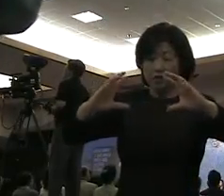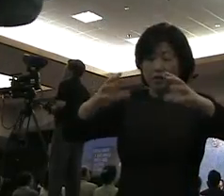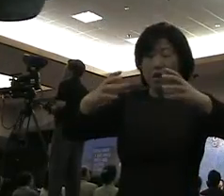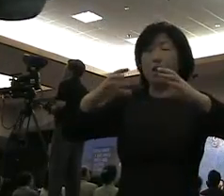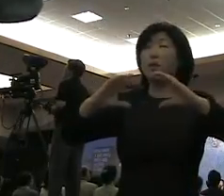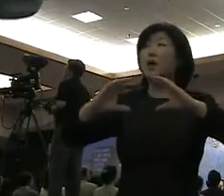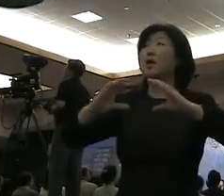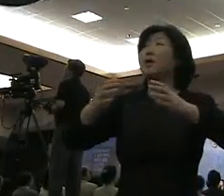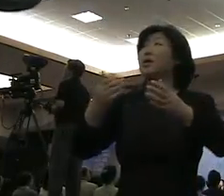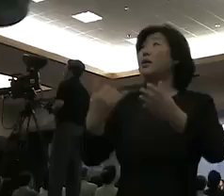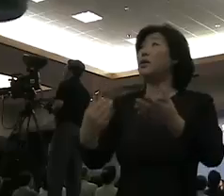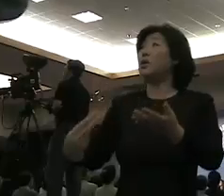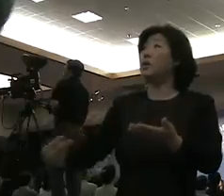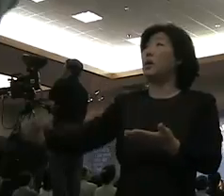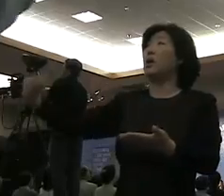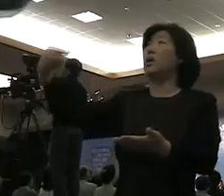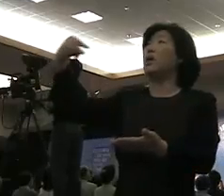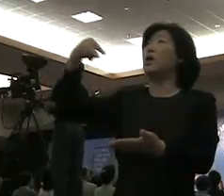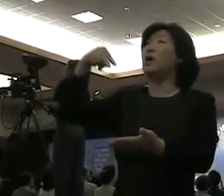택하신 세대